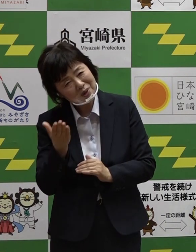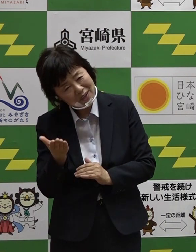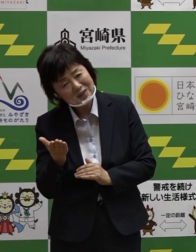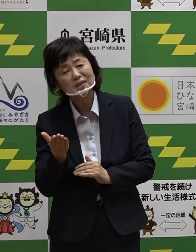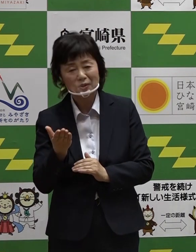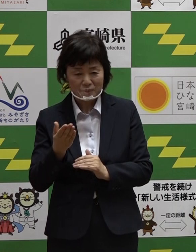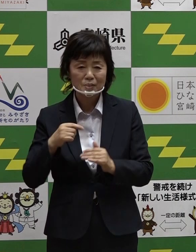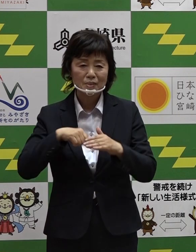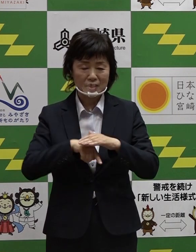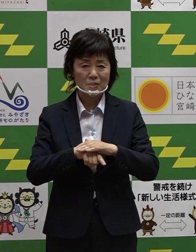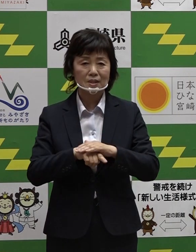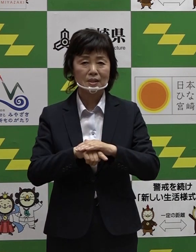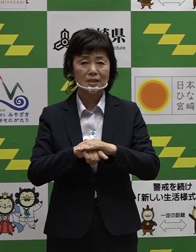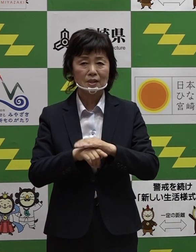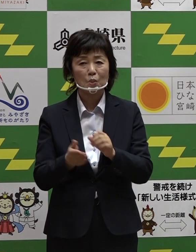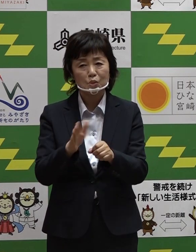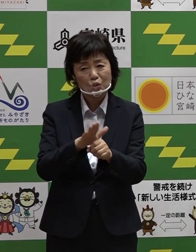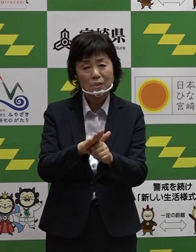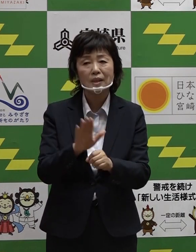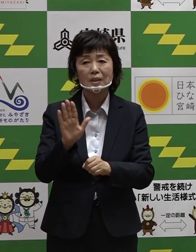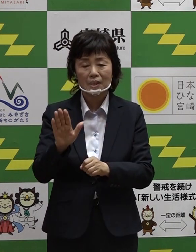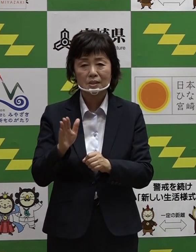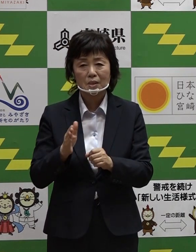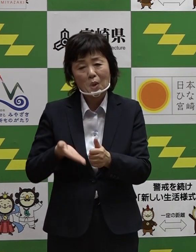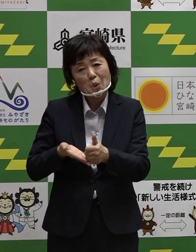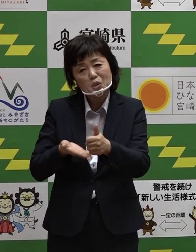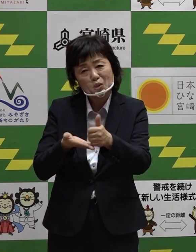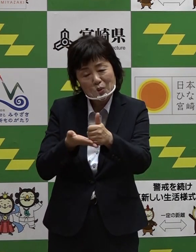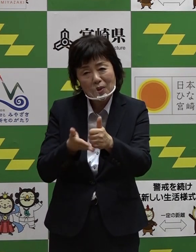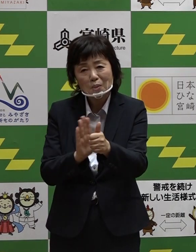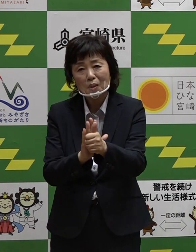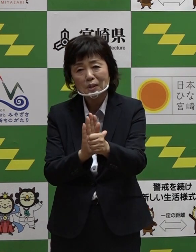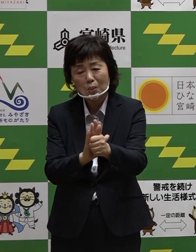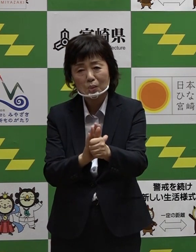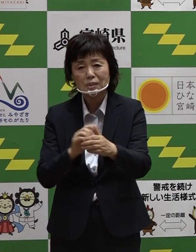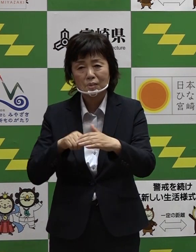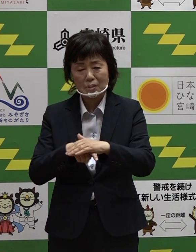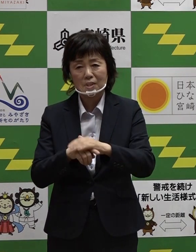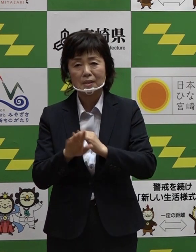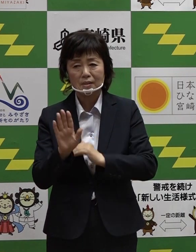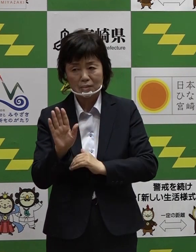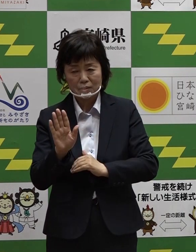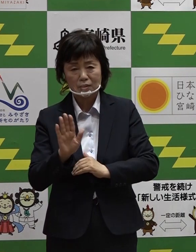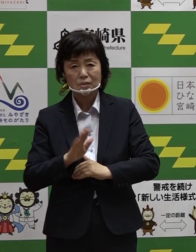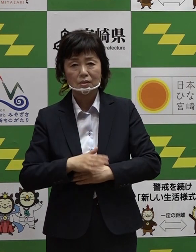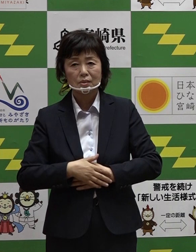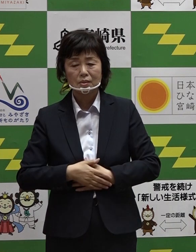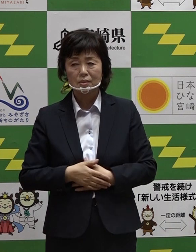うですかという、そういうおすすめの後押しということになります。